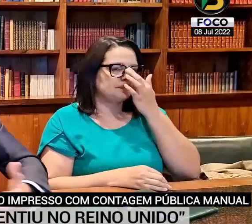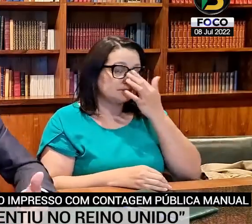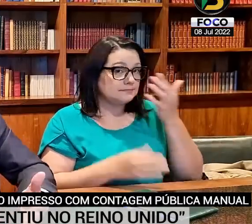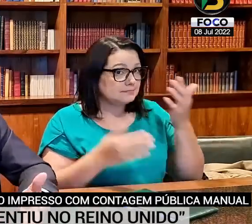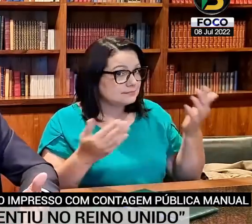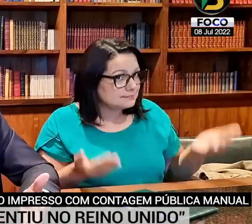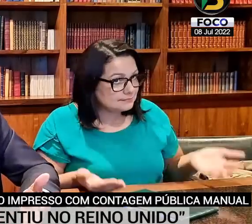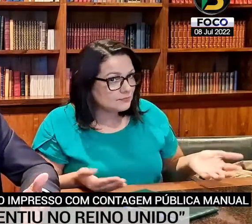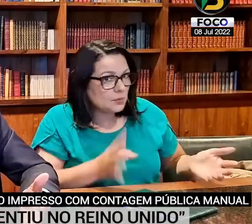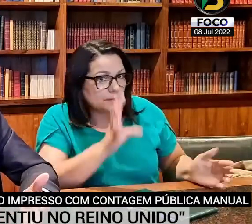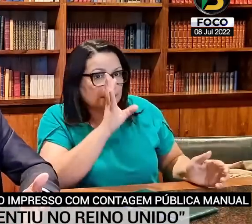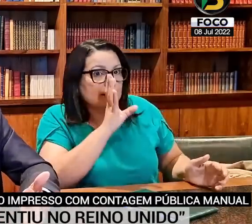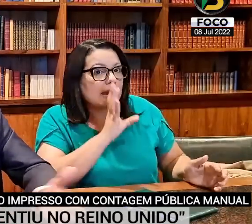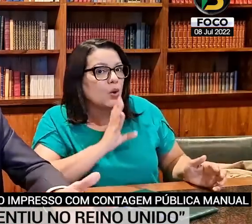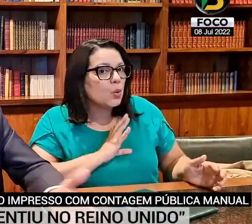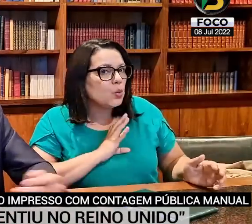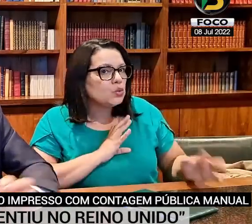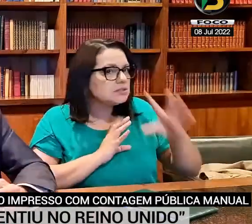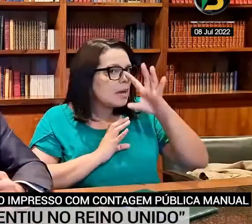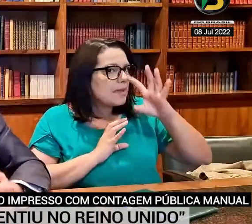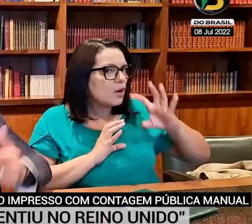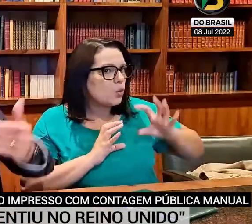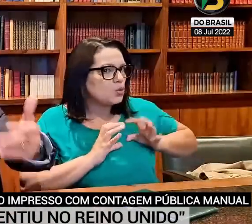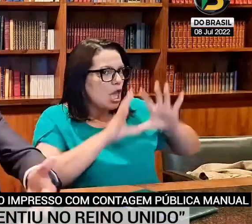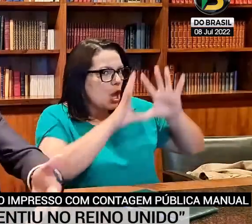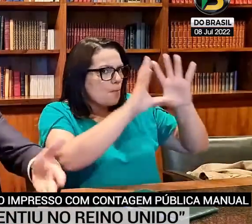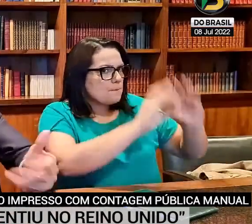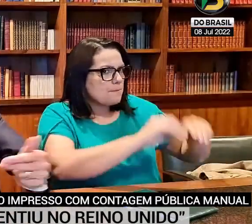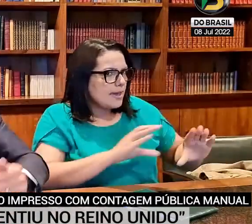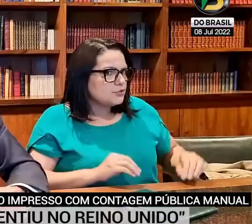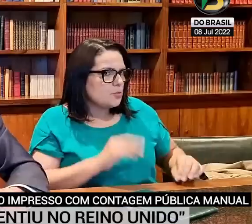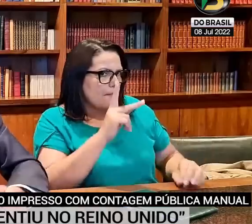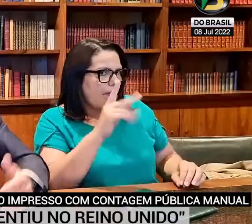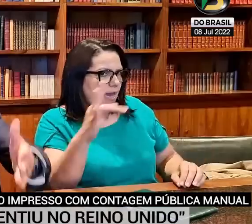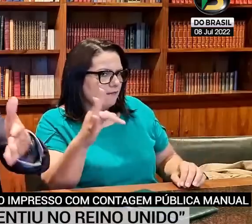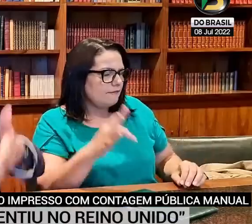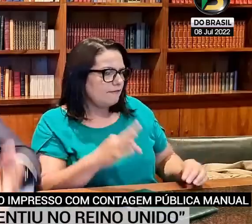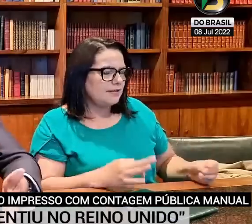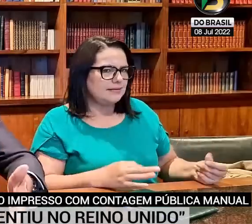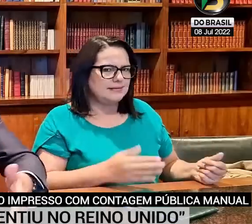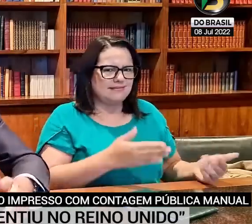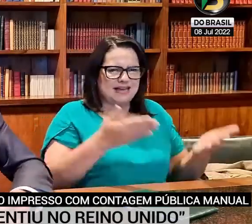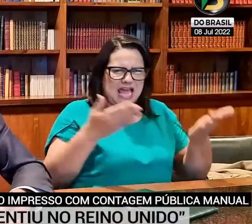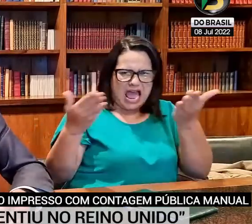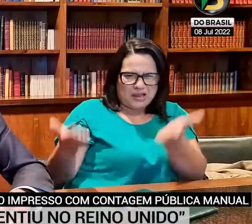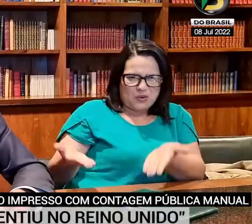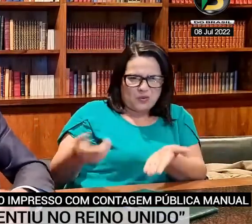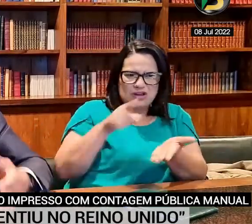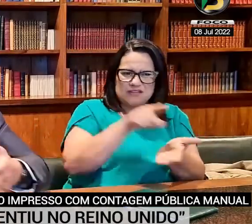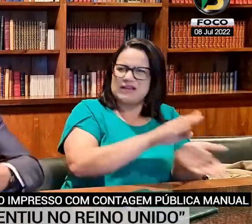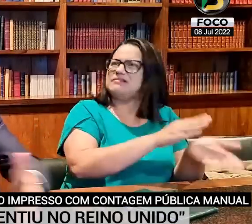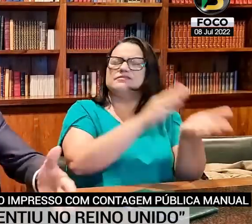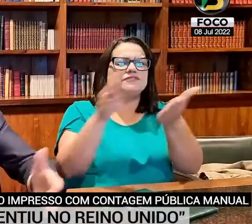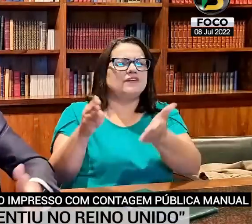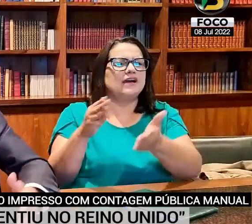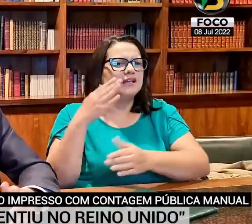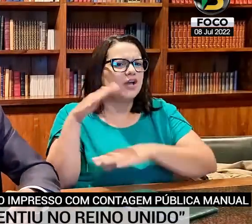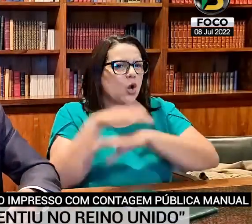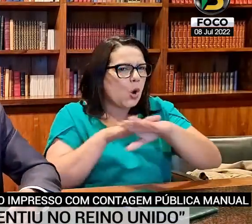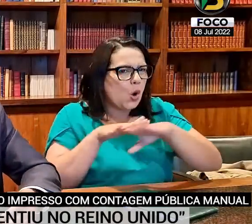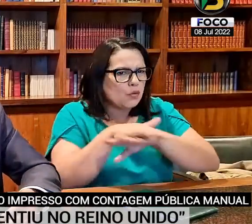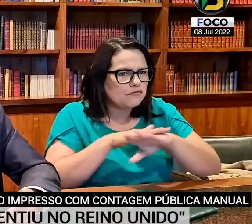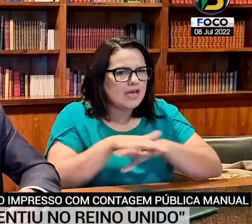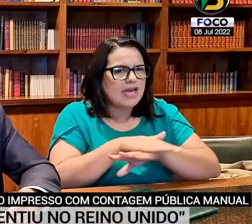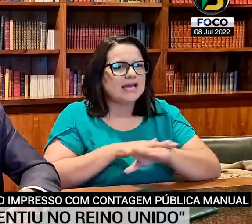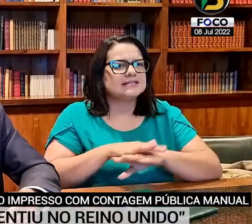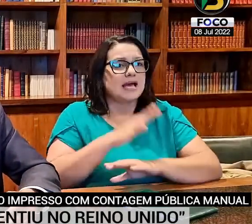porém me acusa interferir na peça tempos por interferência do Barroso ela tá dentro do Parlamento conversa